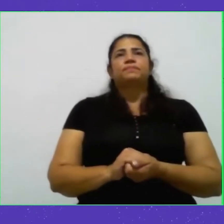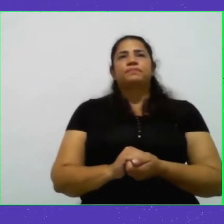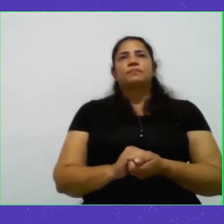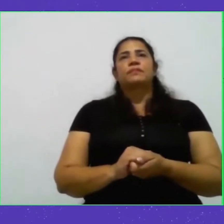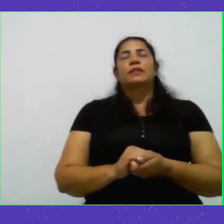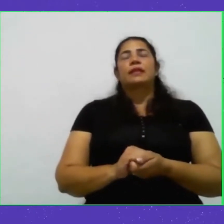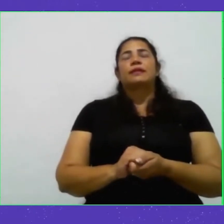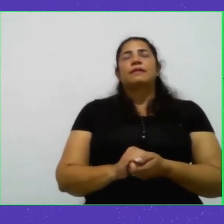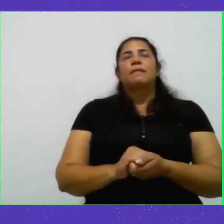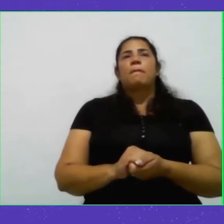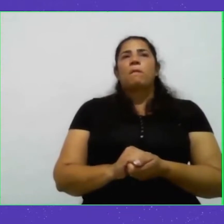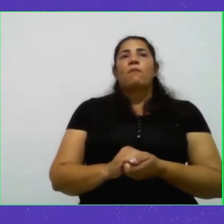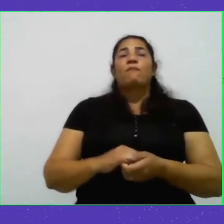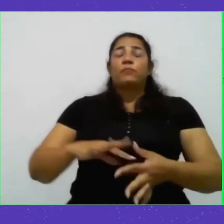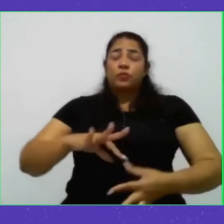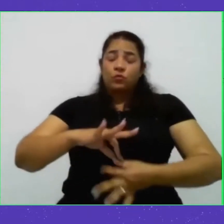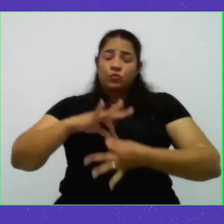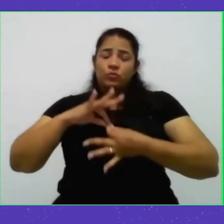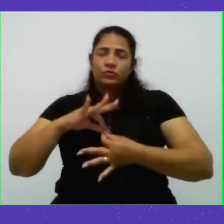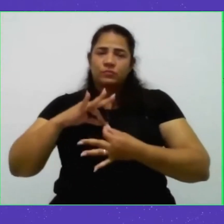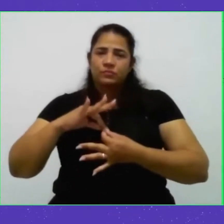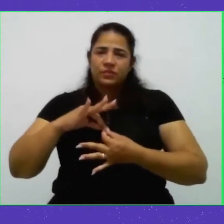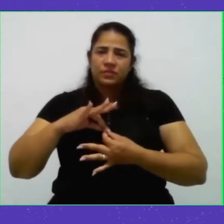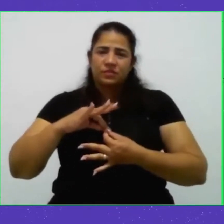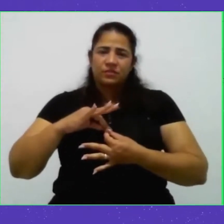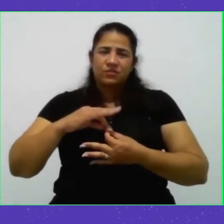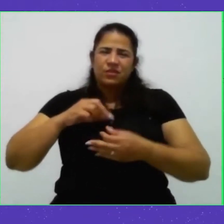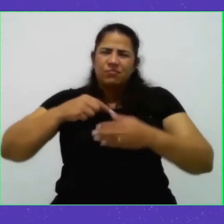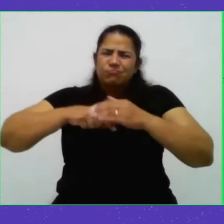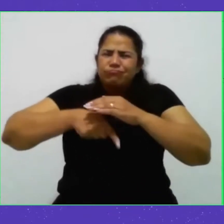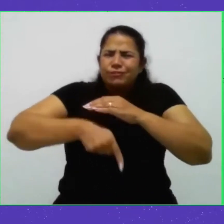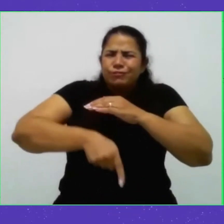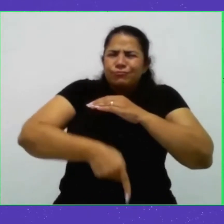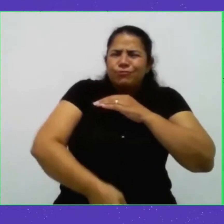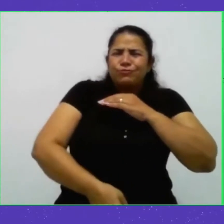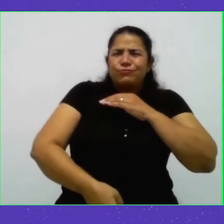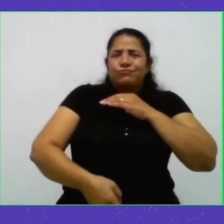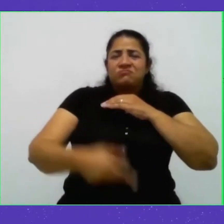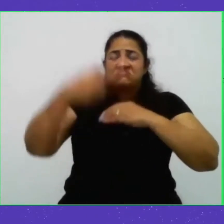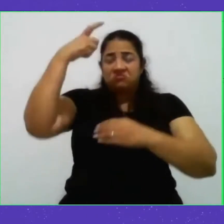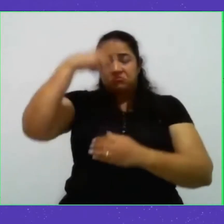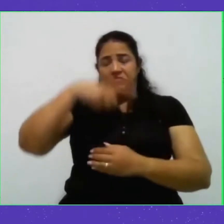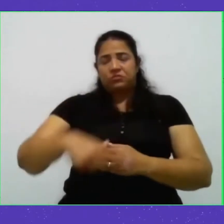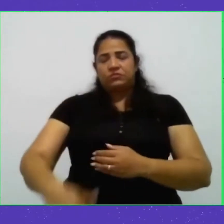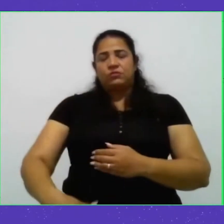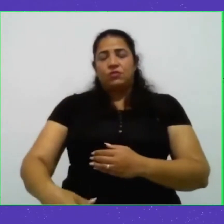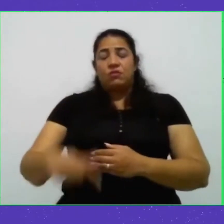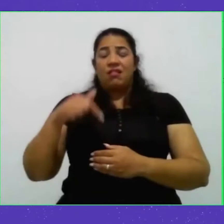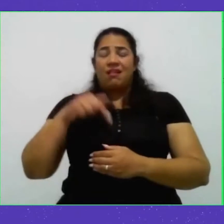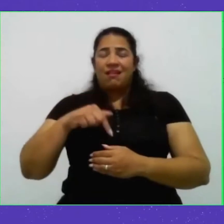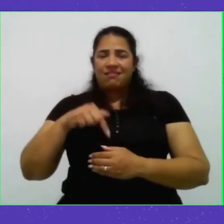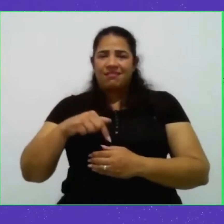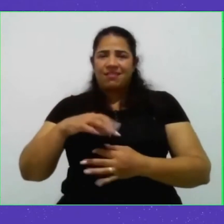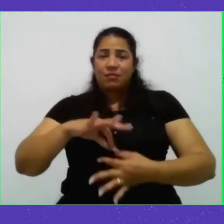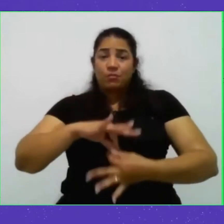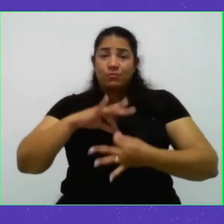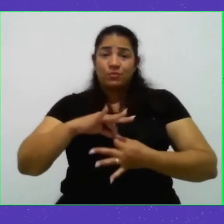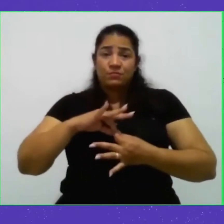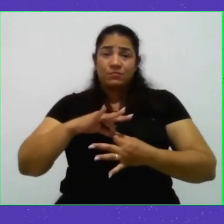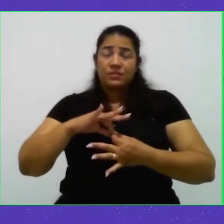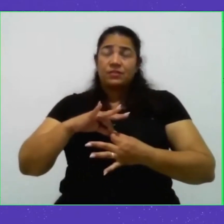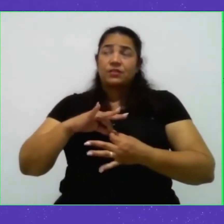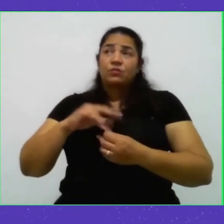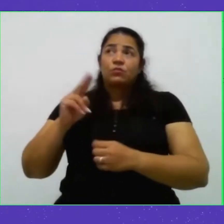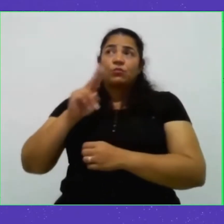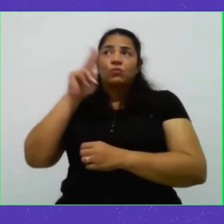profunda do nosso ser. É o órgão por meio do qual contatamos Deus e percebemos as coisas espirituais. Se nos acharmos